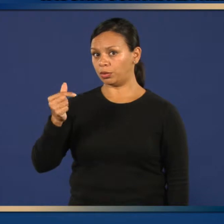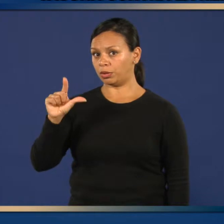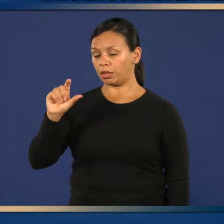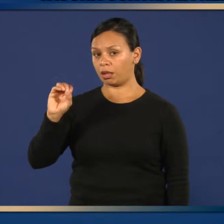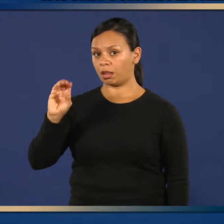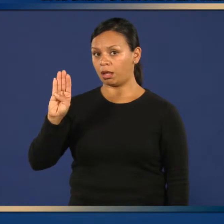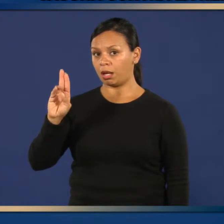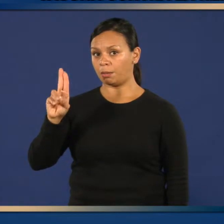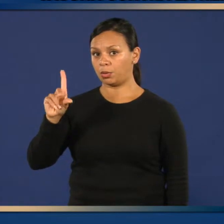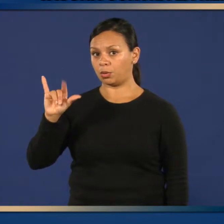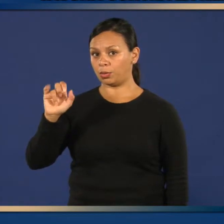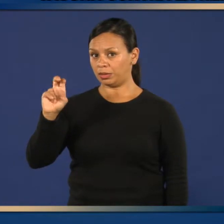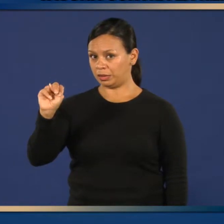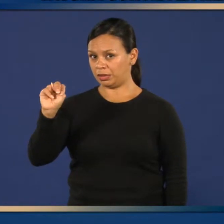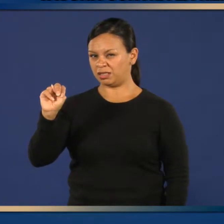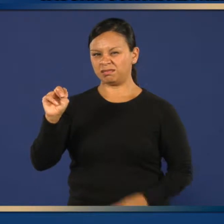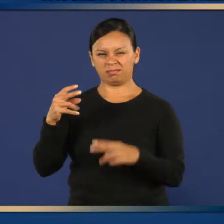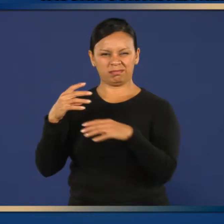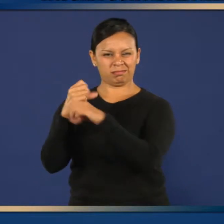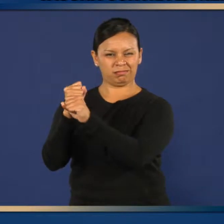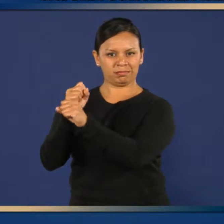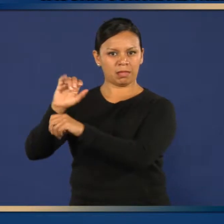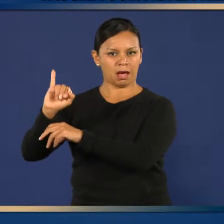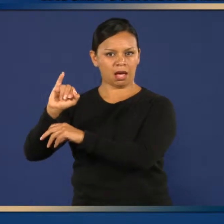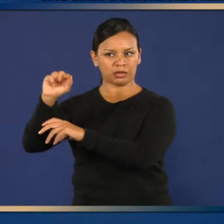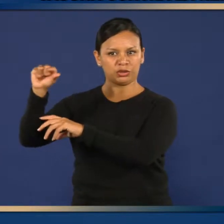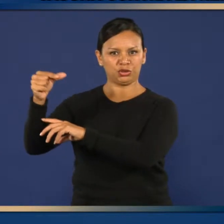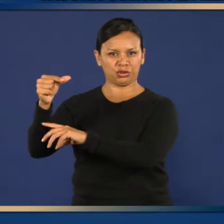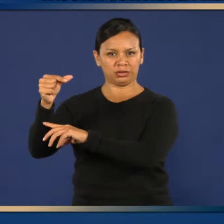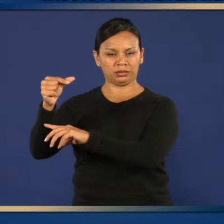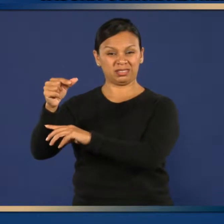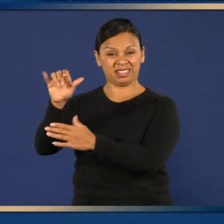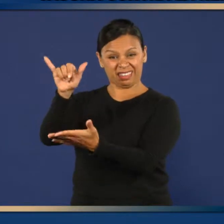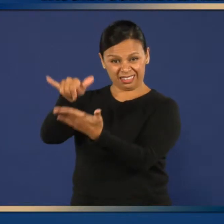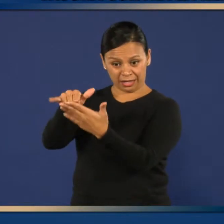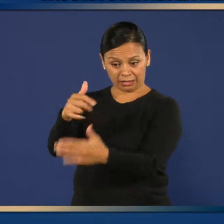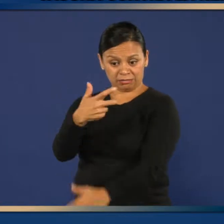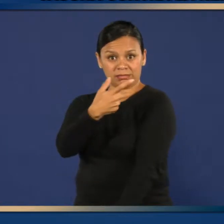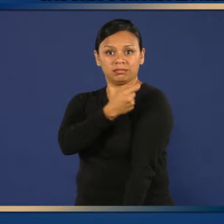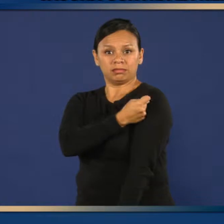que ofrece una protección inmediata y temporal